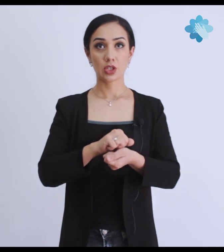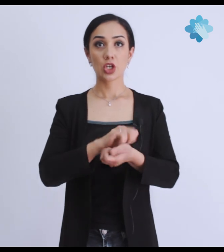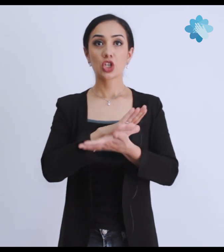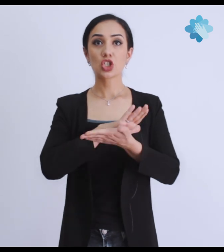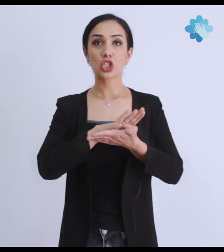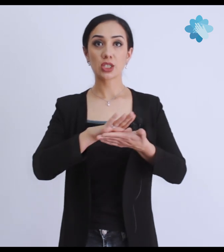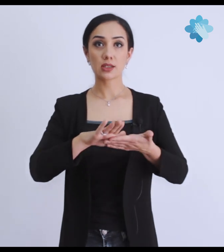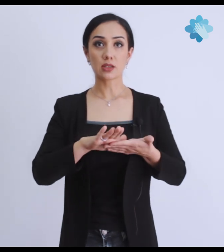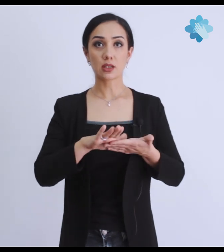чистить